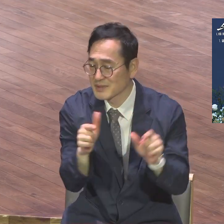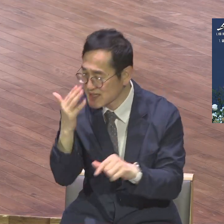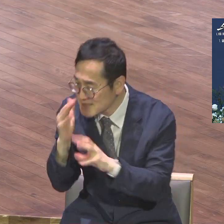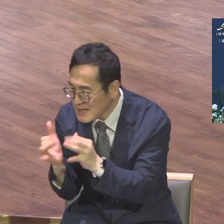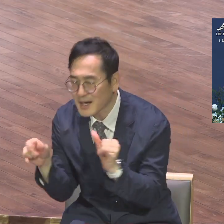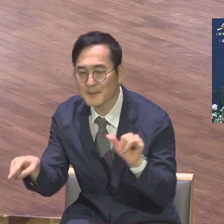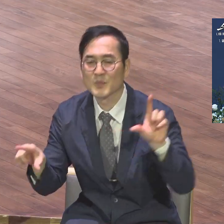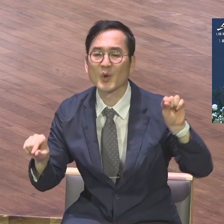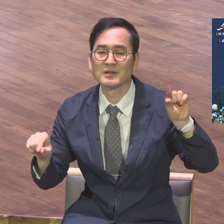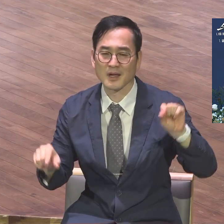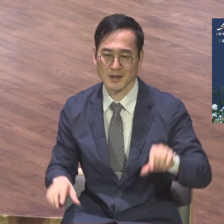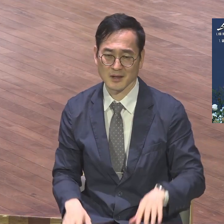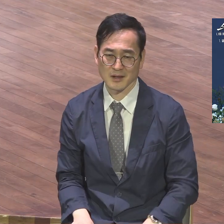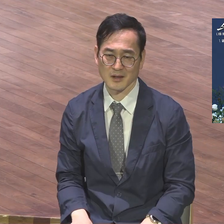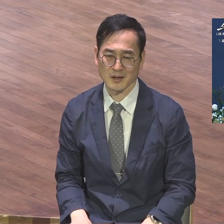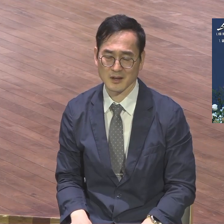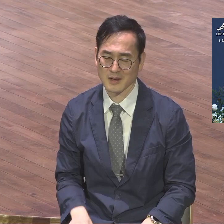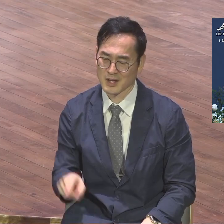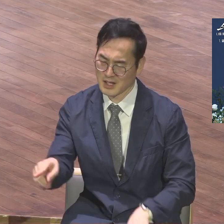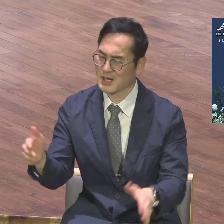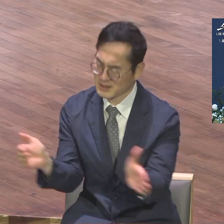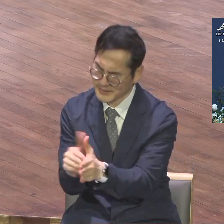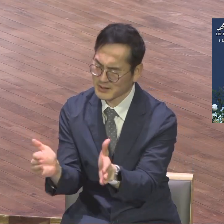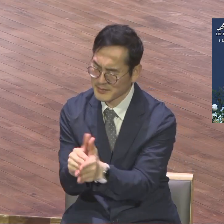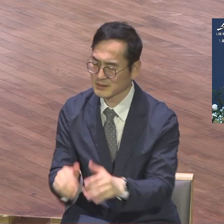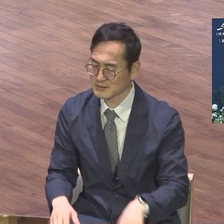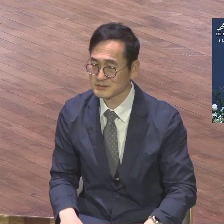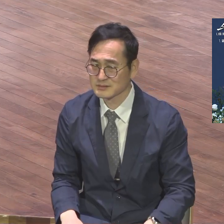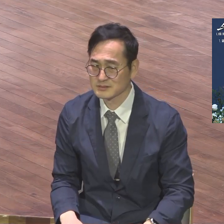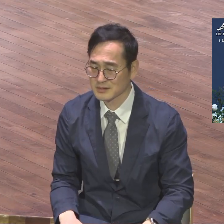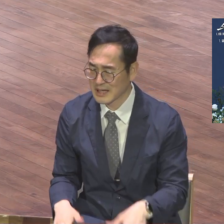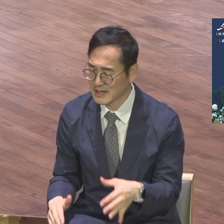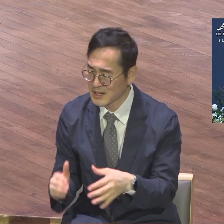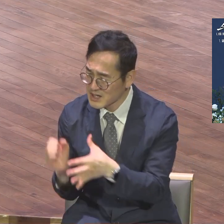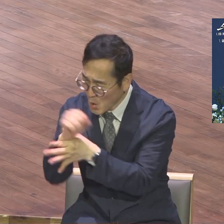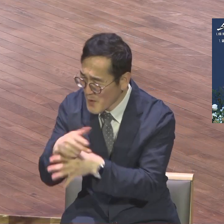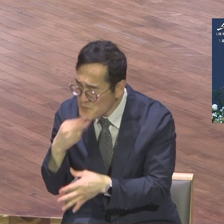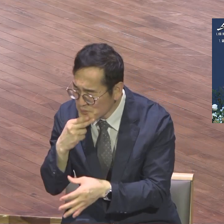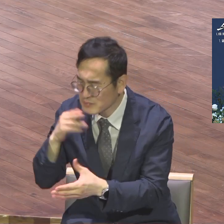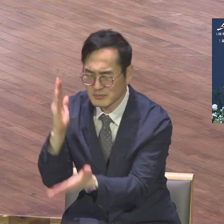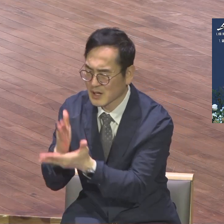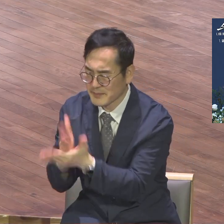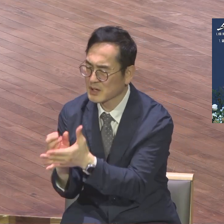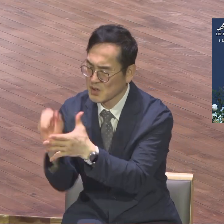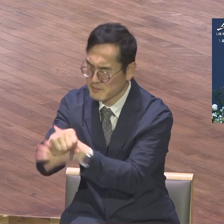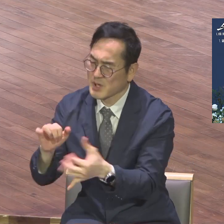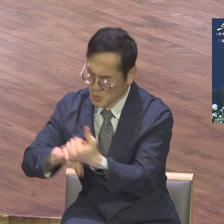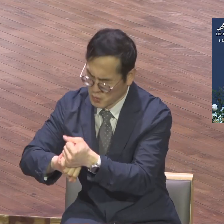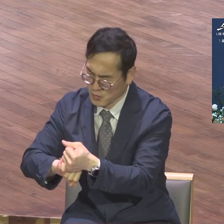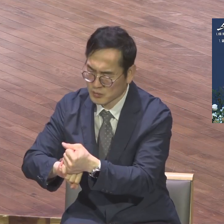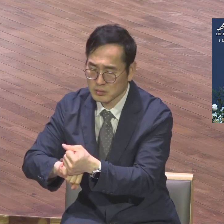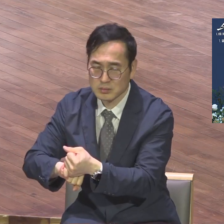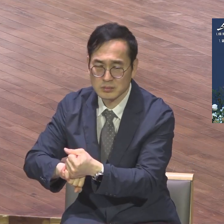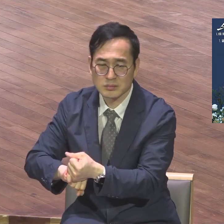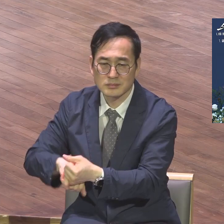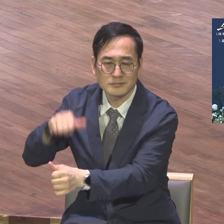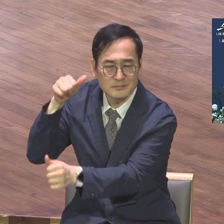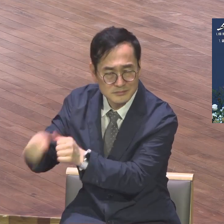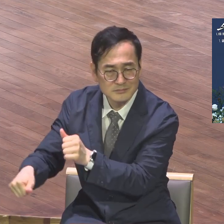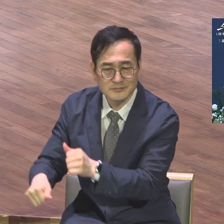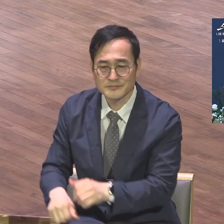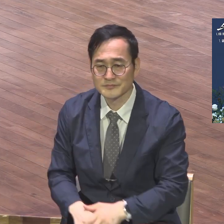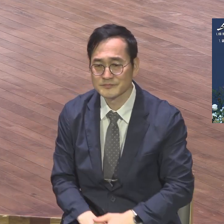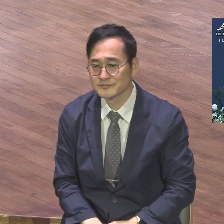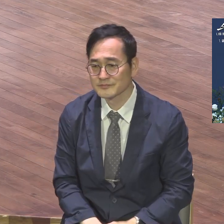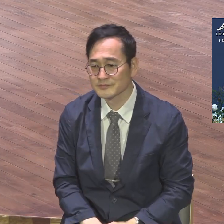여기서 벗어나라라는 메시지가 주어져 있어요. 예수님이 무화과 나무를 저주하신 것은 이렇게